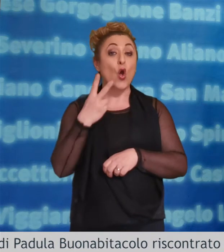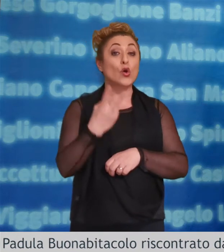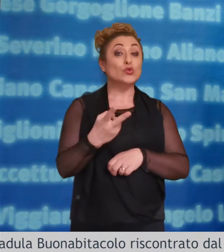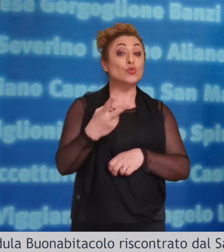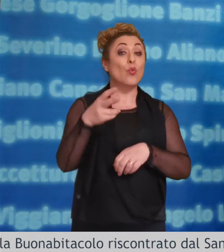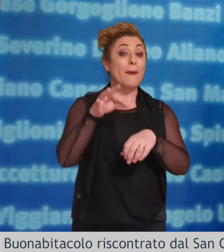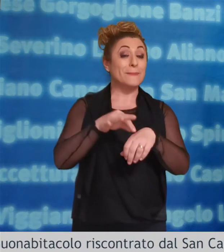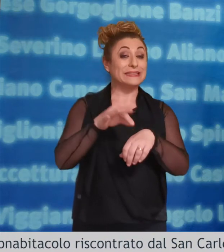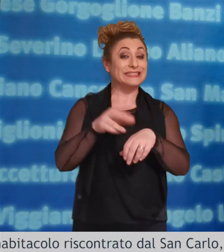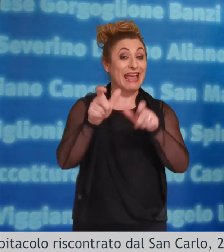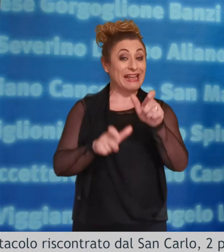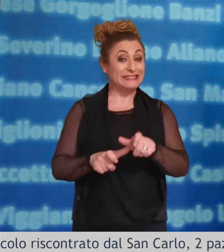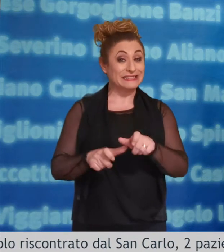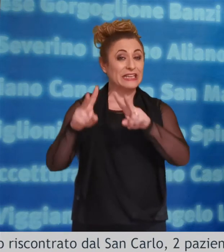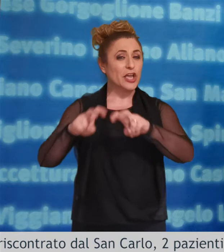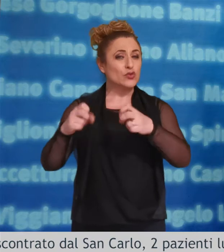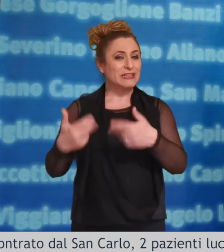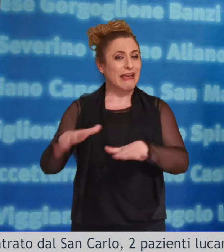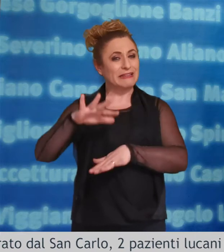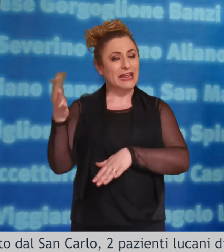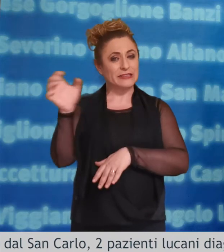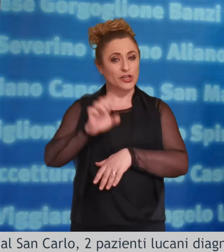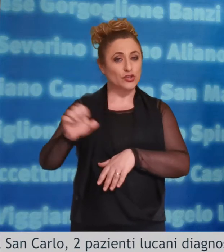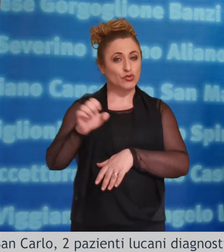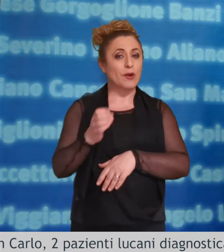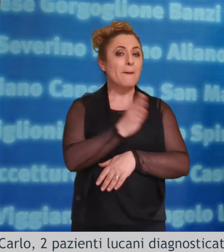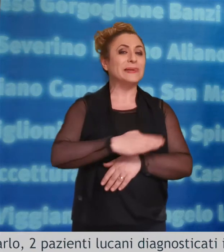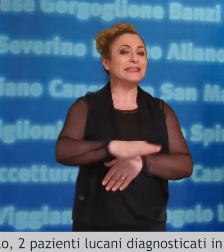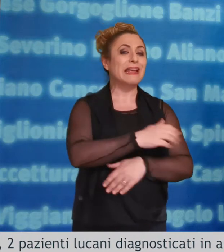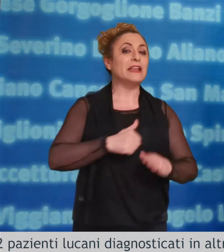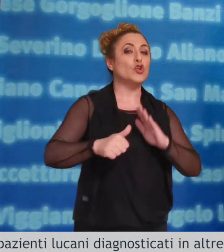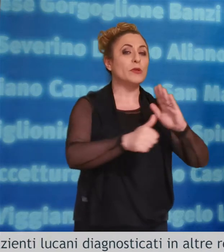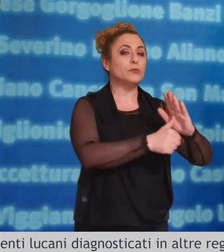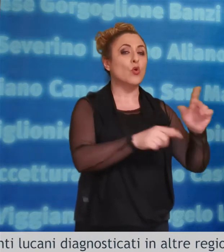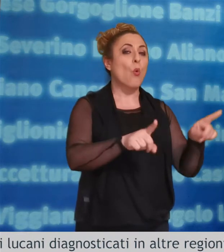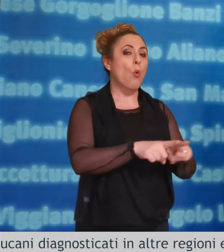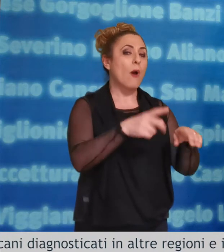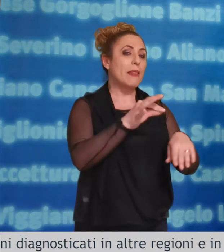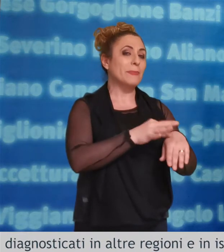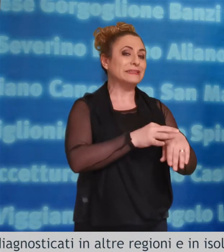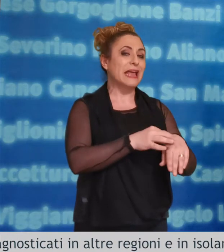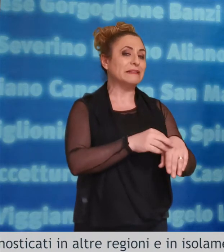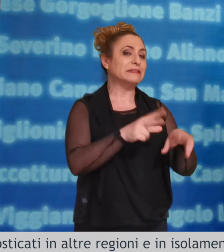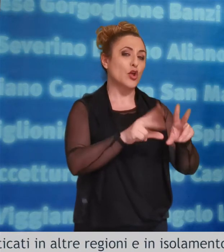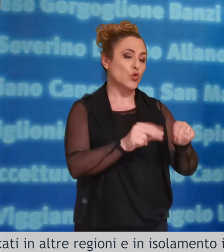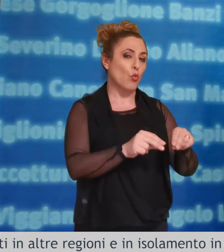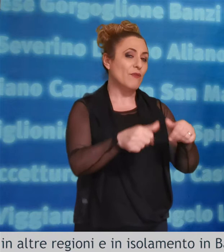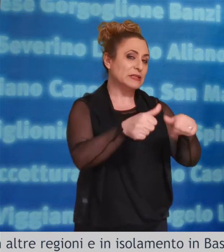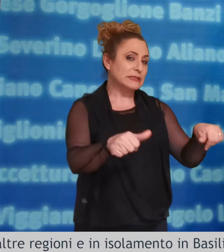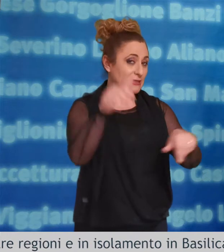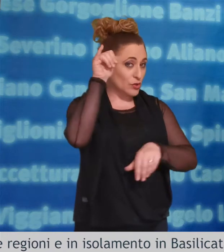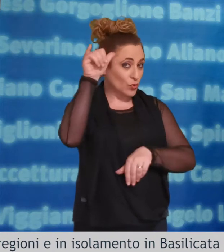pazienti lucani diagnosticati in altre regioni è in isolamento in basilicata come il nuovo paziente residente a